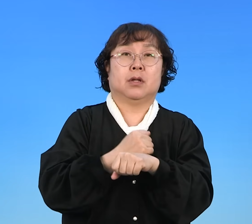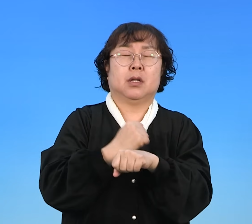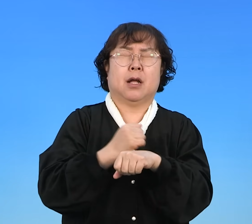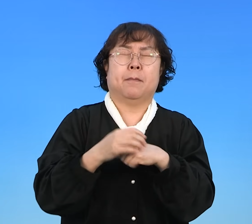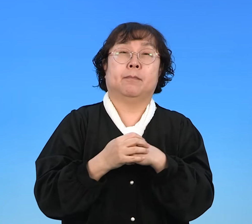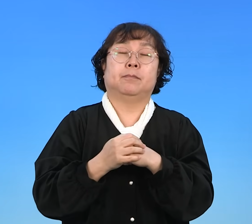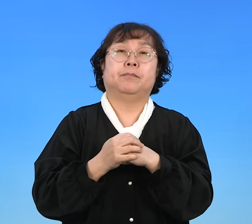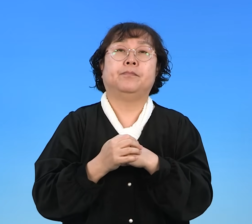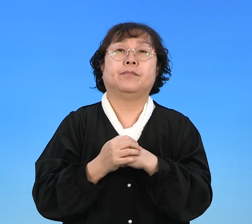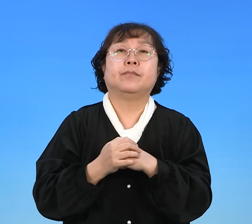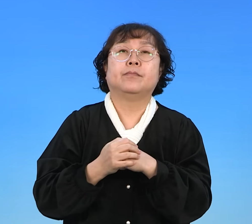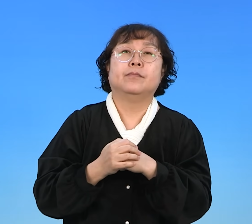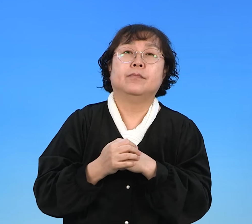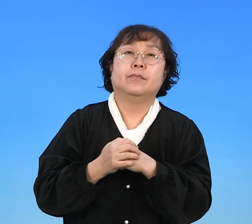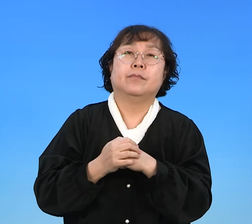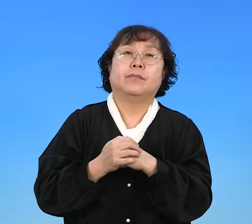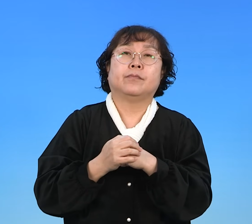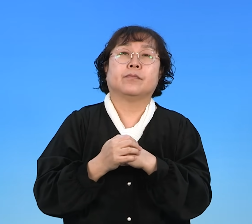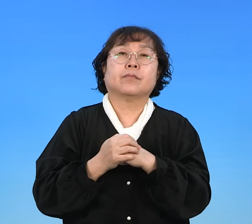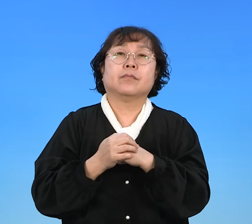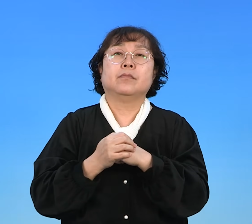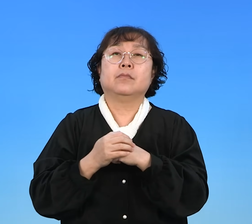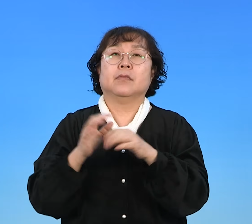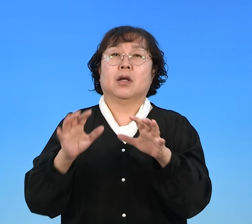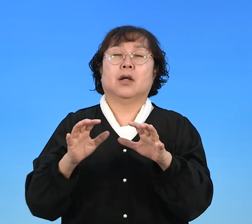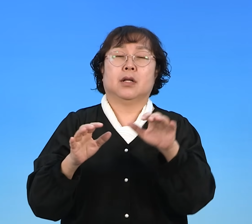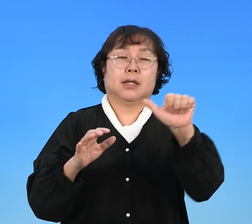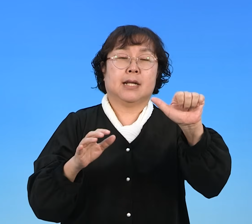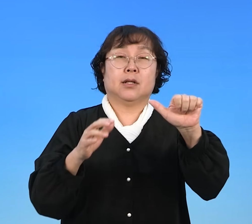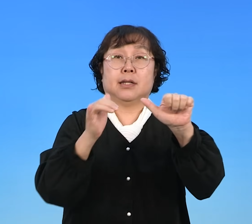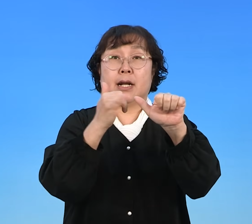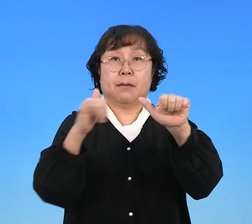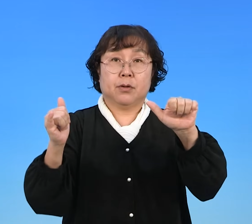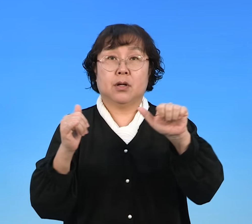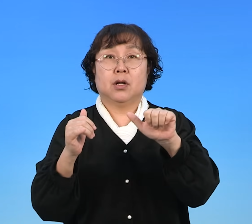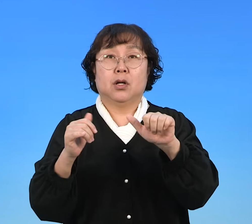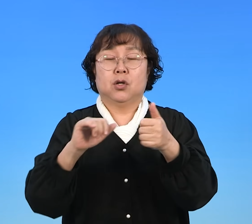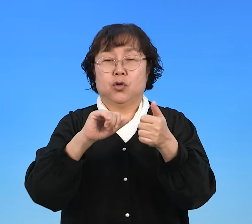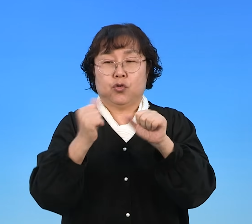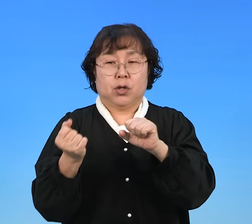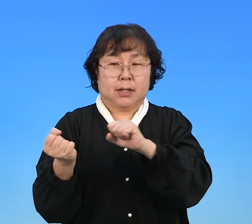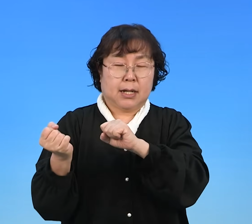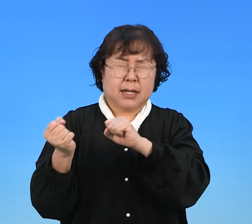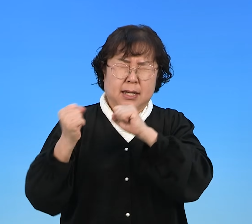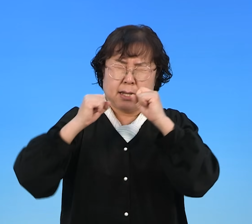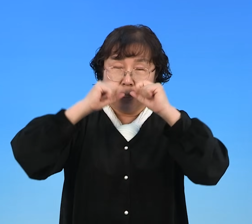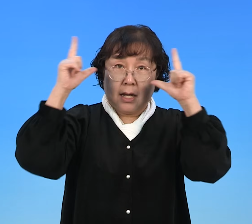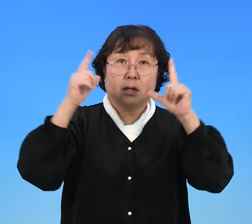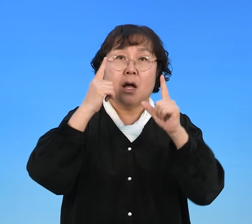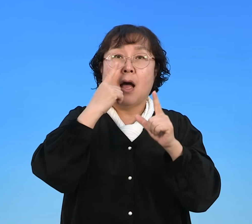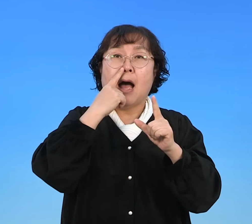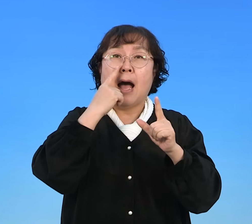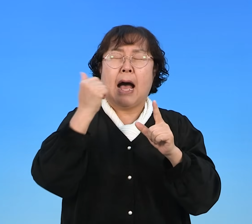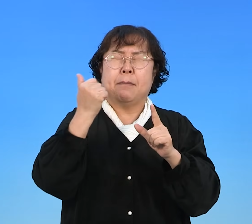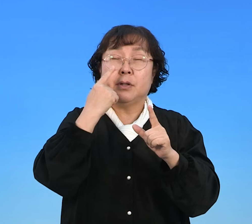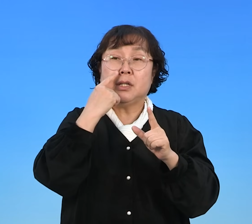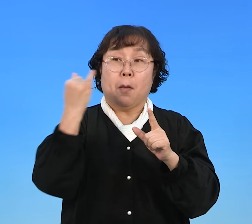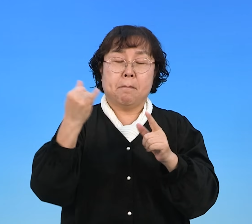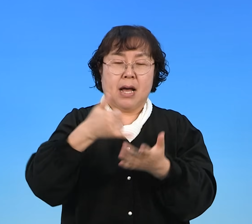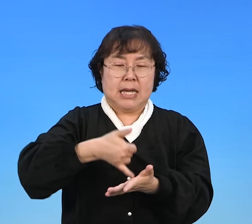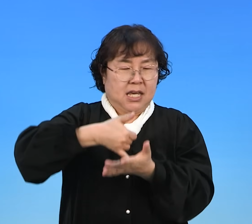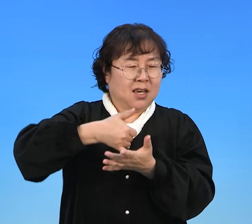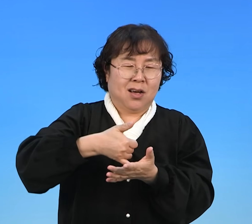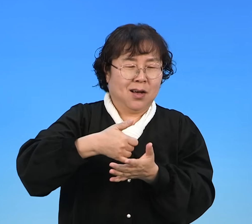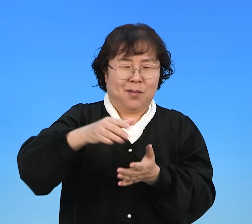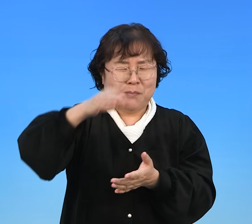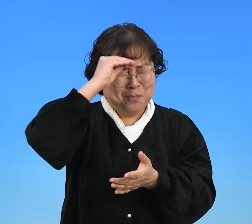공통적으로 똑같은 말을 했습니다. 뭐라고 말하는가 하니까 우리 여기 5명은 죽었다 깨어나도 우리 아버지 어머니 인격